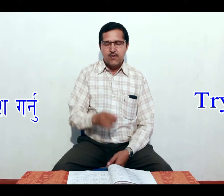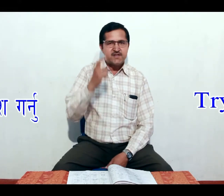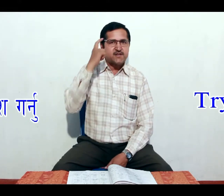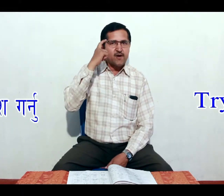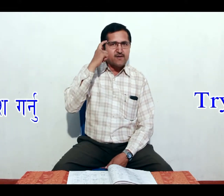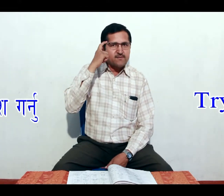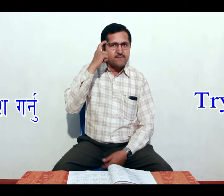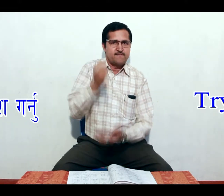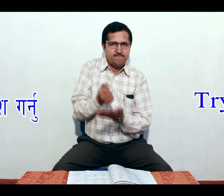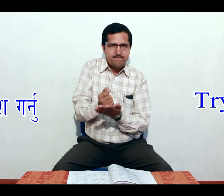कोसिस गर्नु,